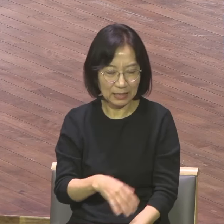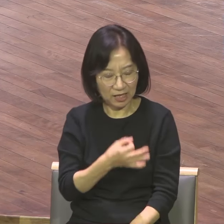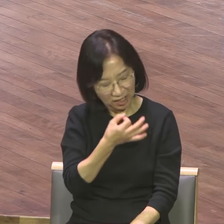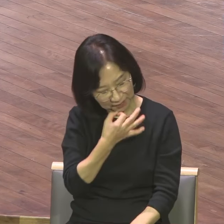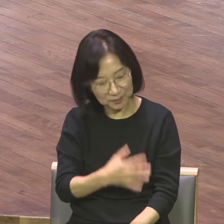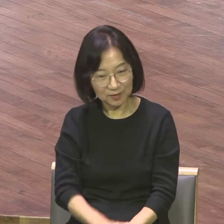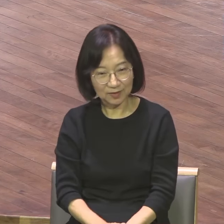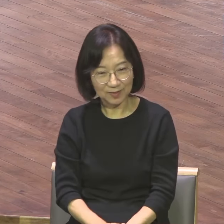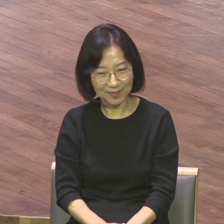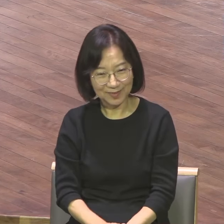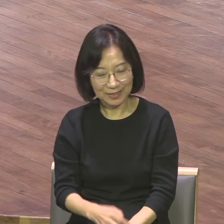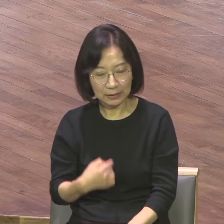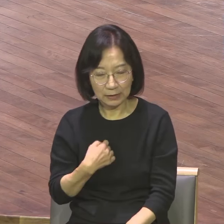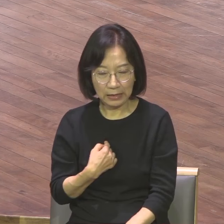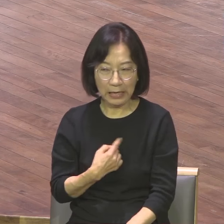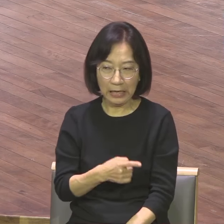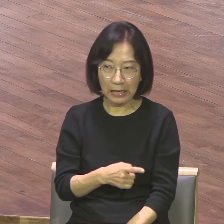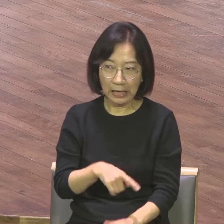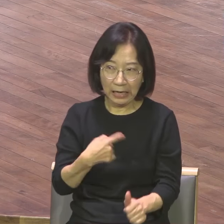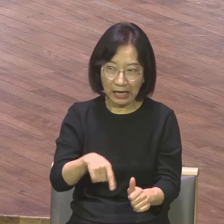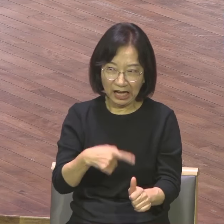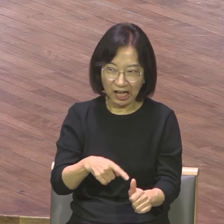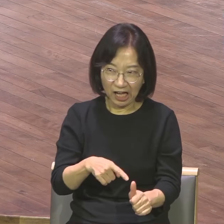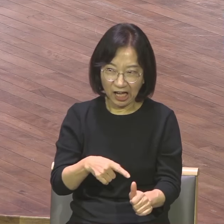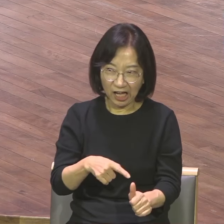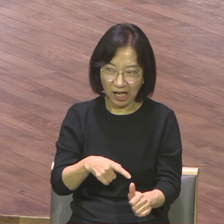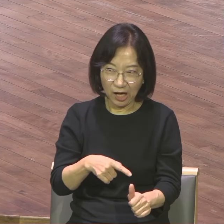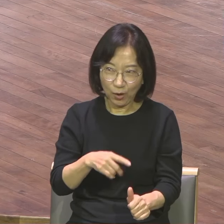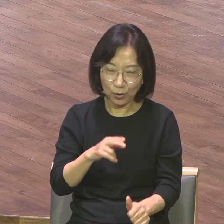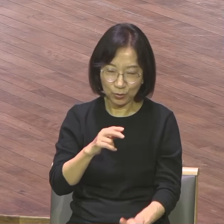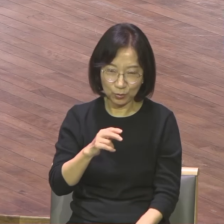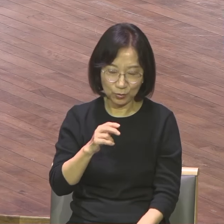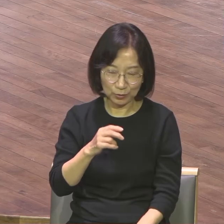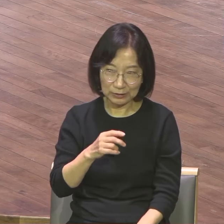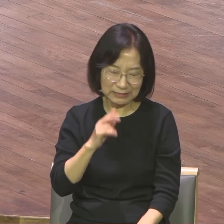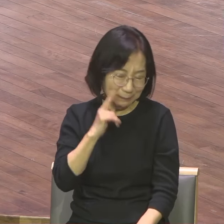야, 나 보면서 아주 공부를 너무 심하게 시키나.